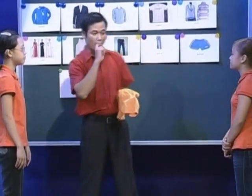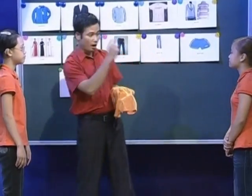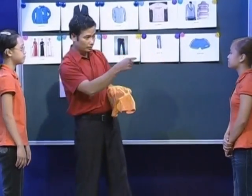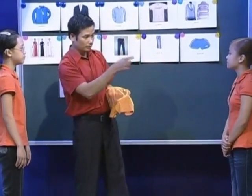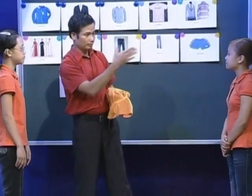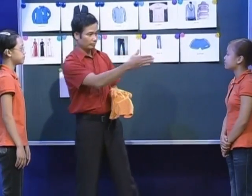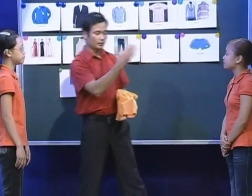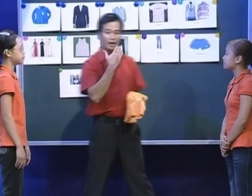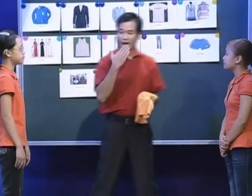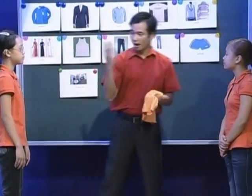Bây giờ hai bạn sẽ đổi vai nhé.